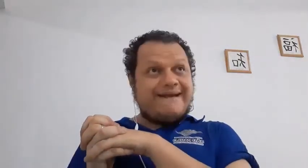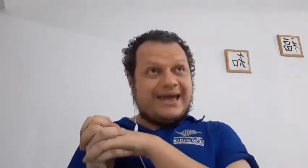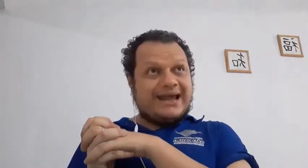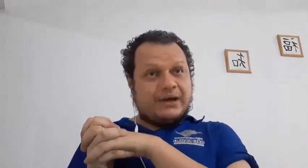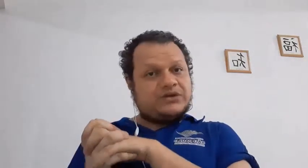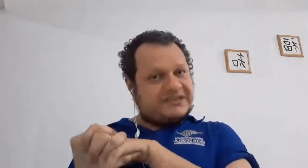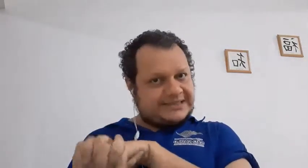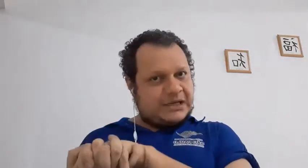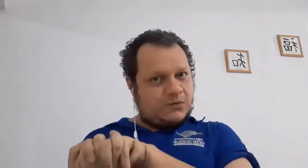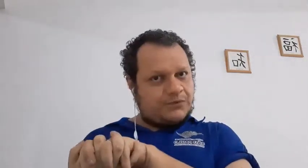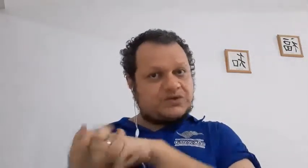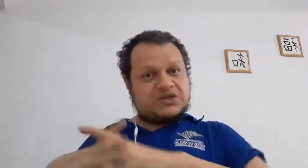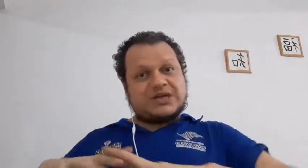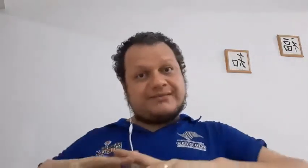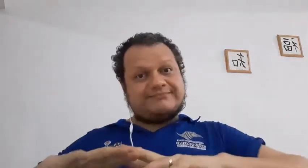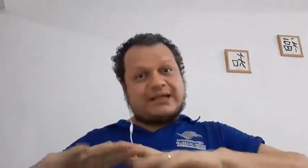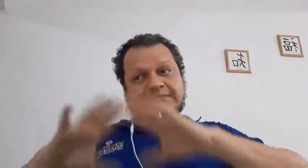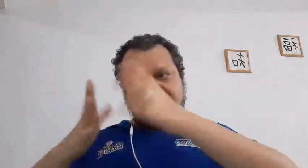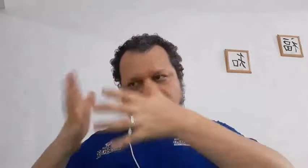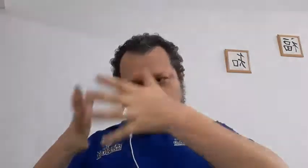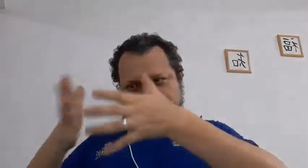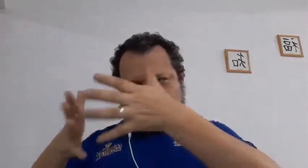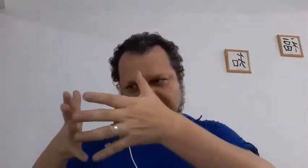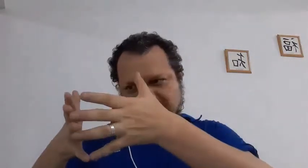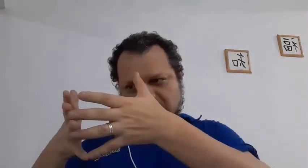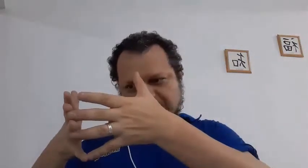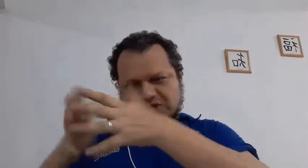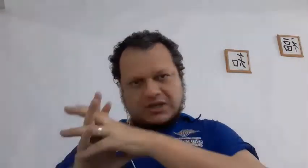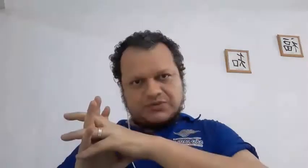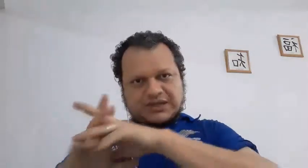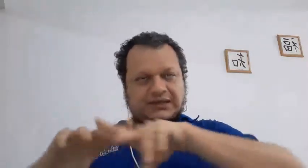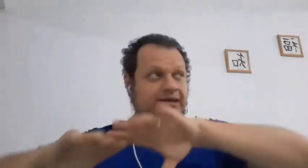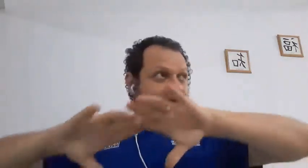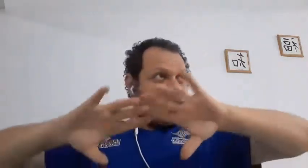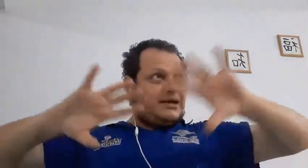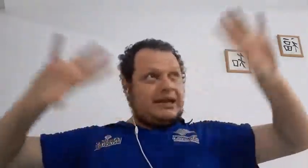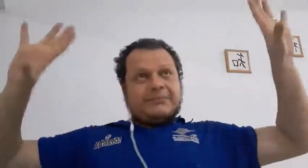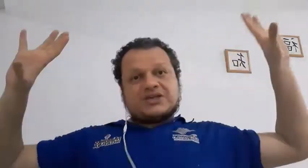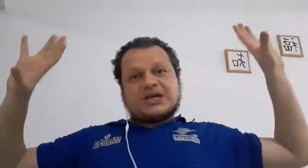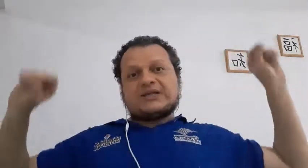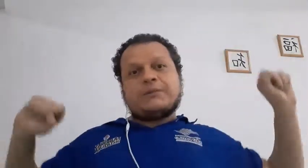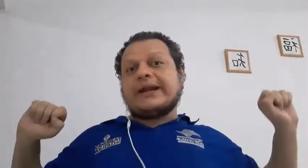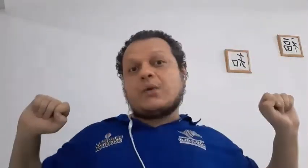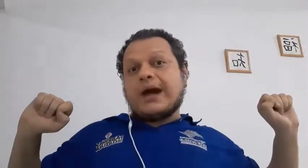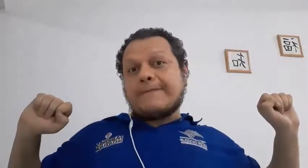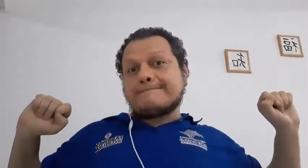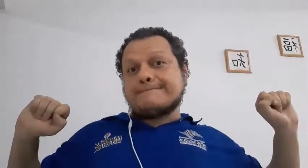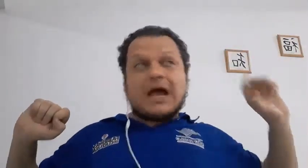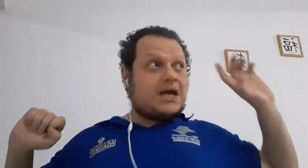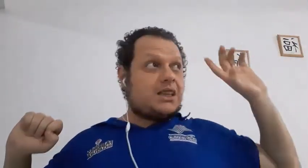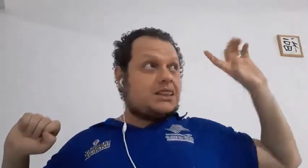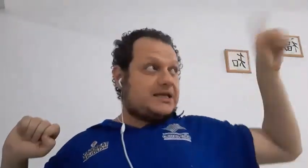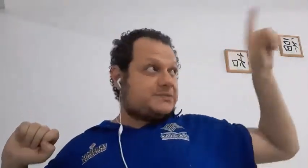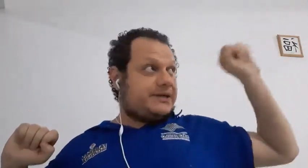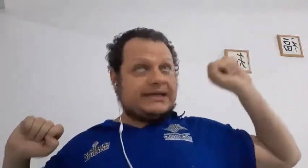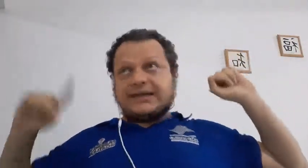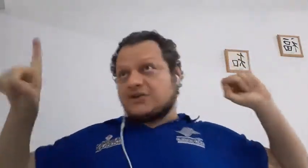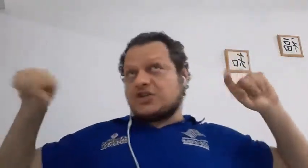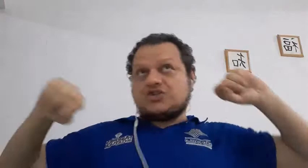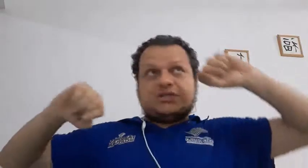Ela é universal? Ou seja, a mesma língua de sinais que nós praticamos aqui, ela é praticada no Paraguai, na Espanha, na Argentina,